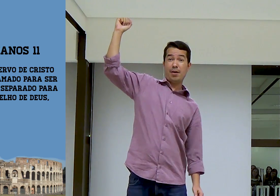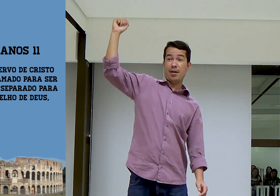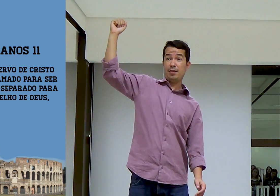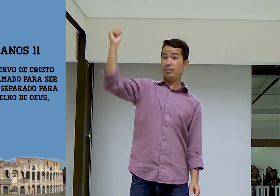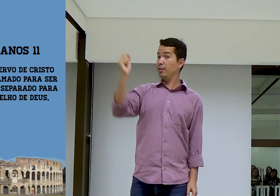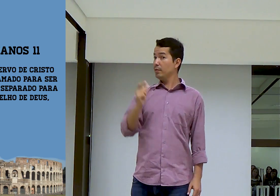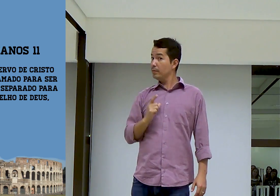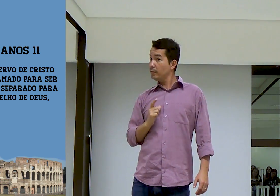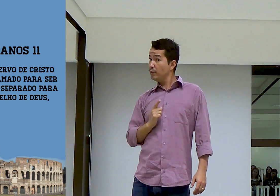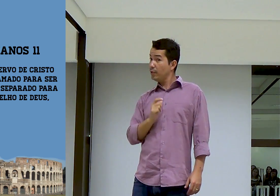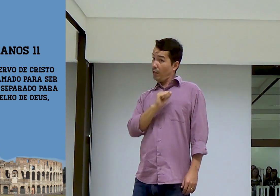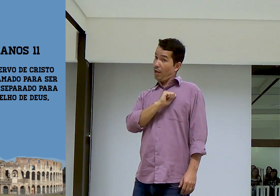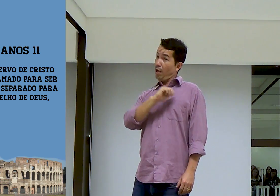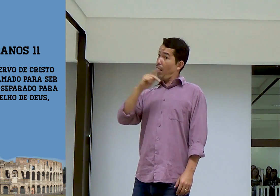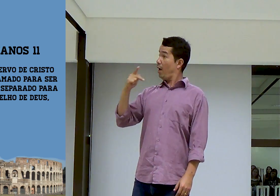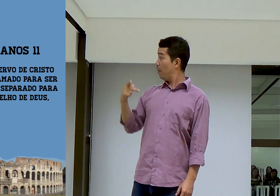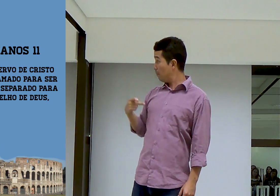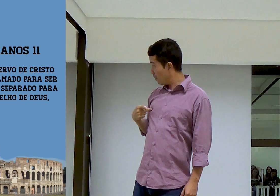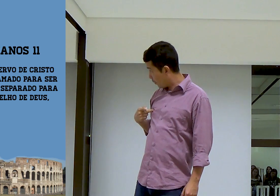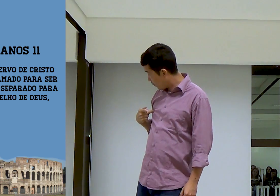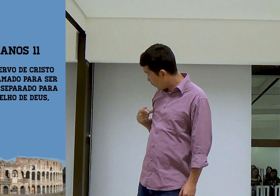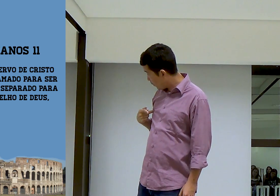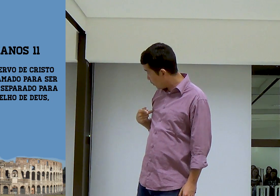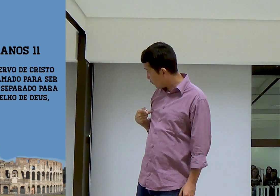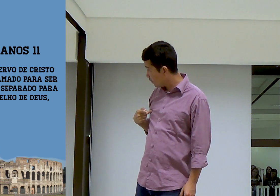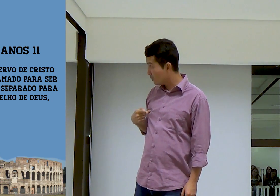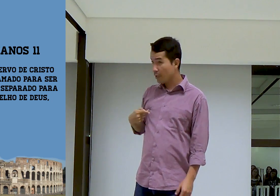chamado para ser apóstolo,